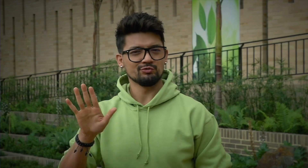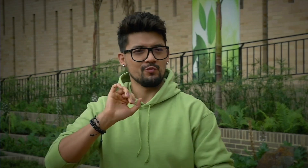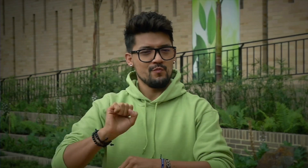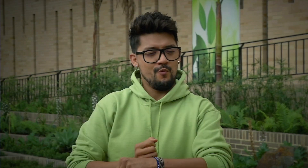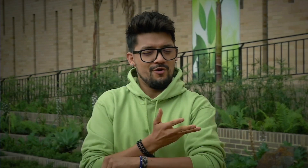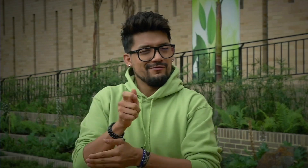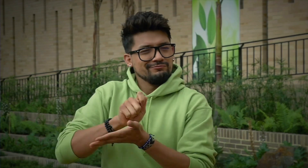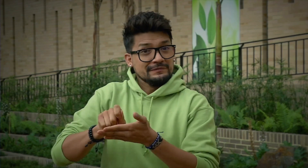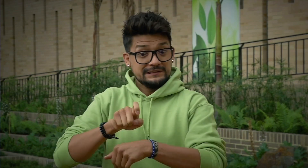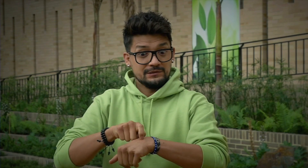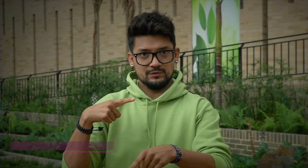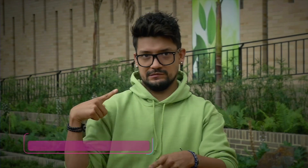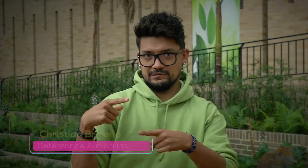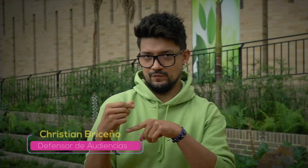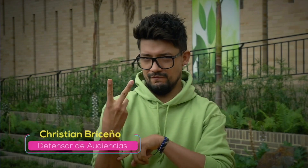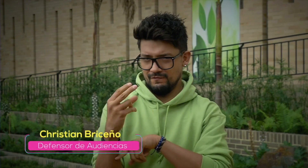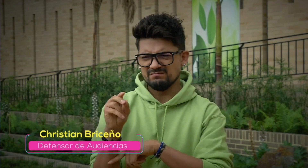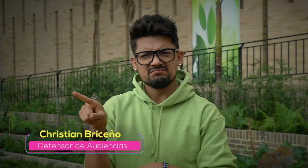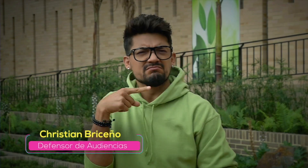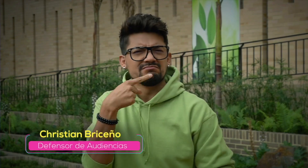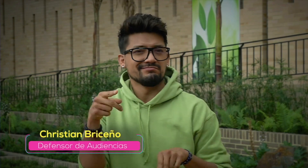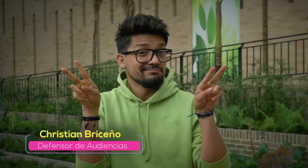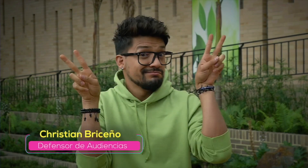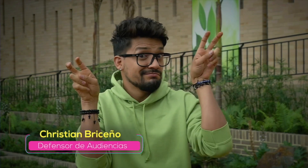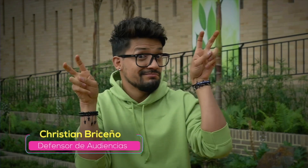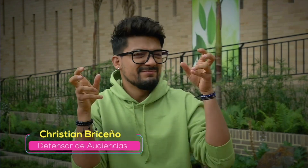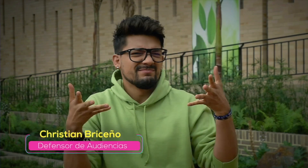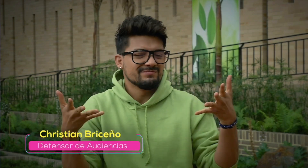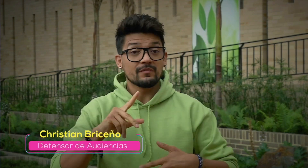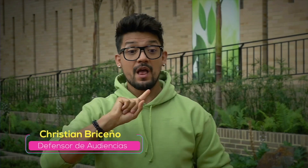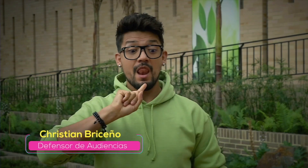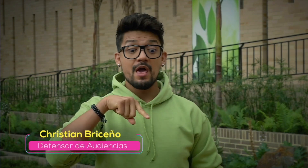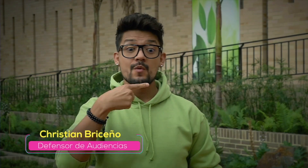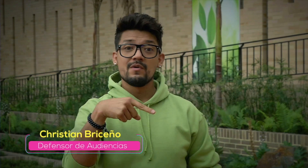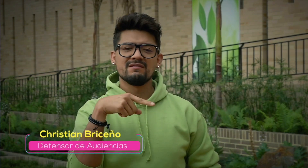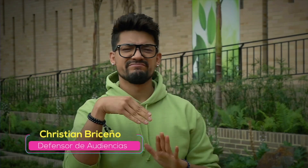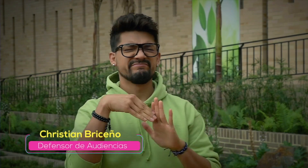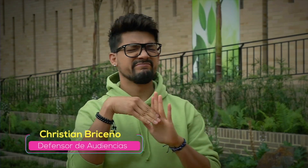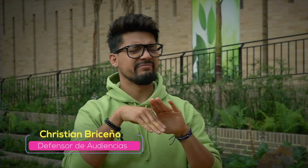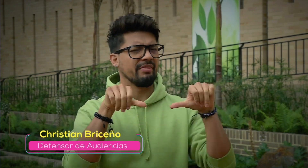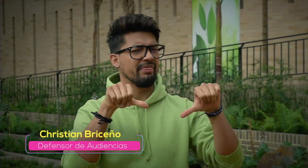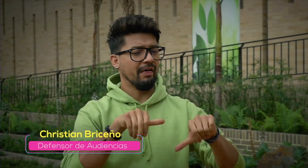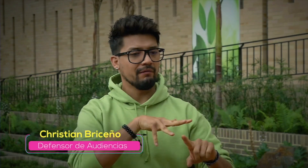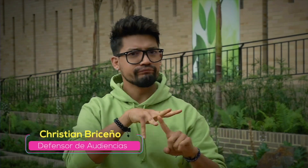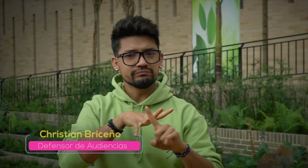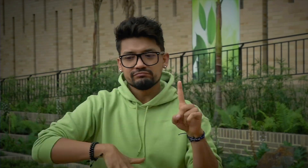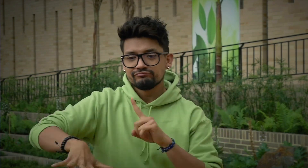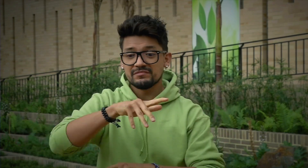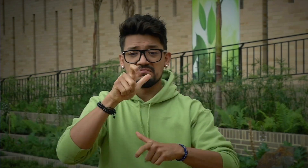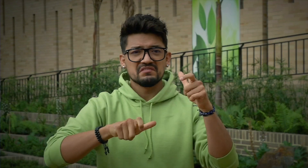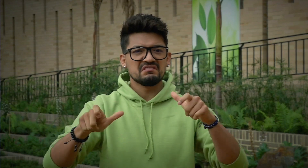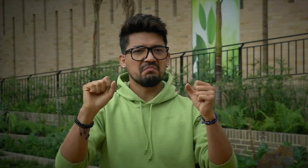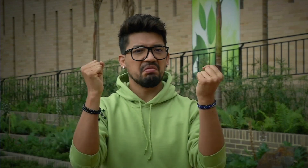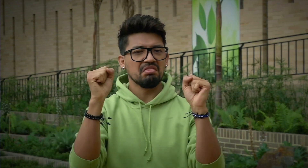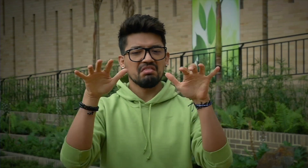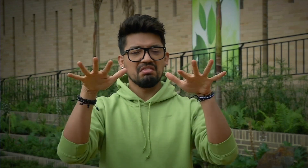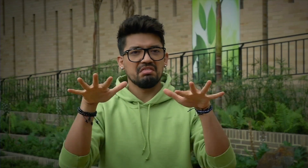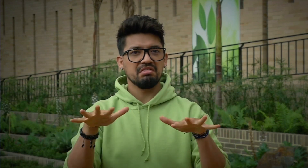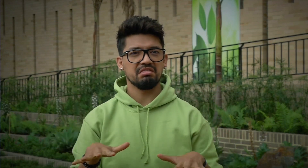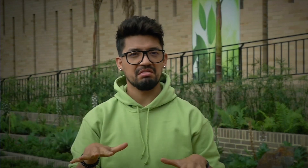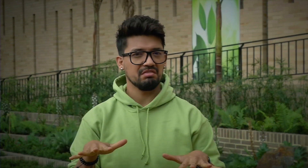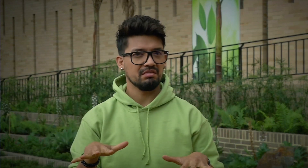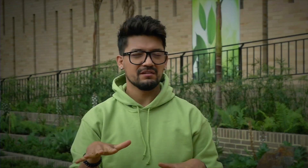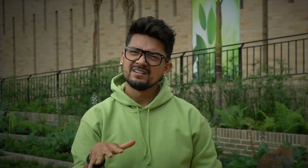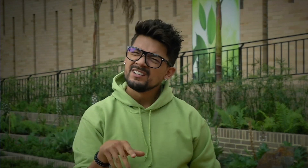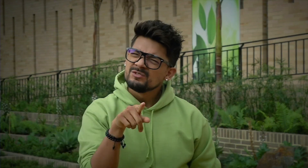Alfonso Reyes, un poeta mexicano de principios del siglo XX, decía que cuando se desvirtúan las lenguas, se